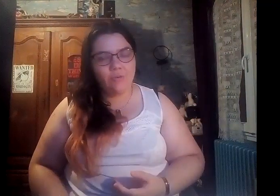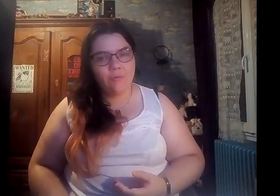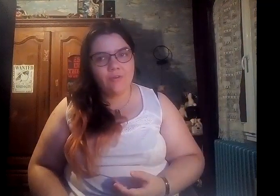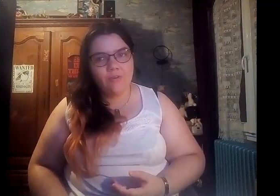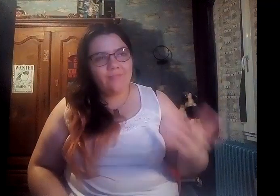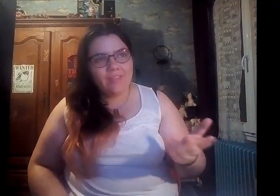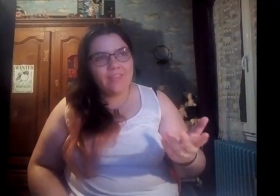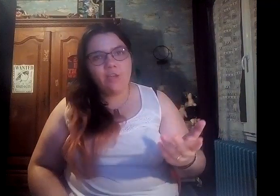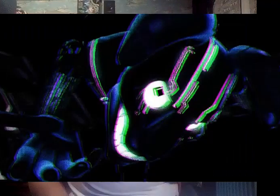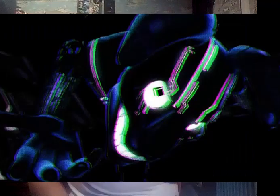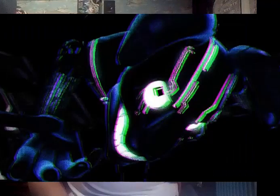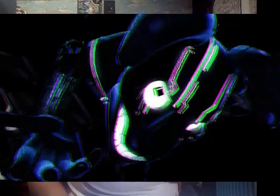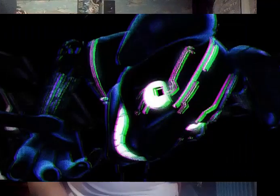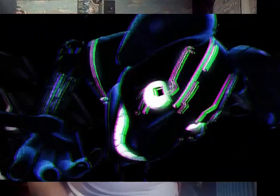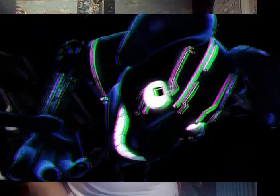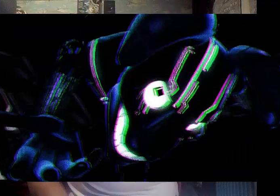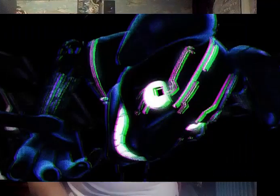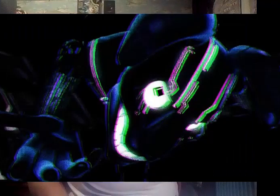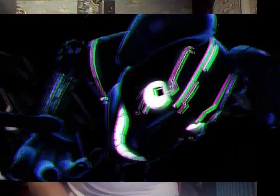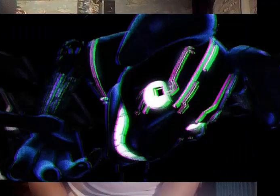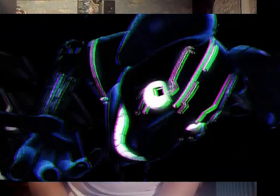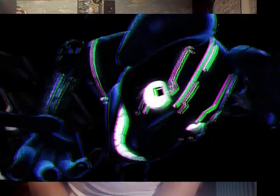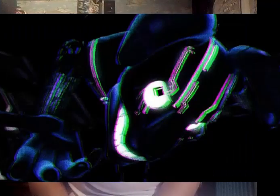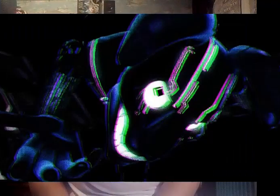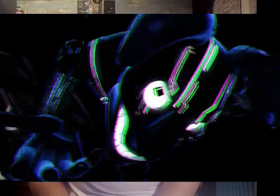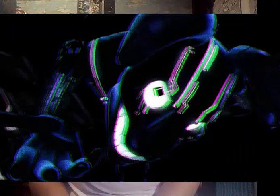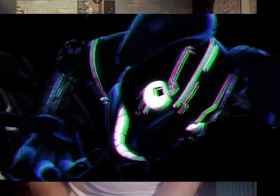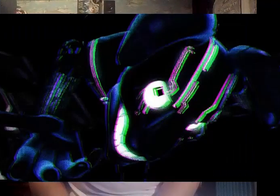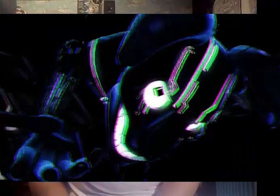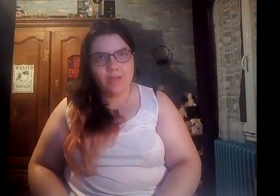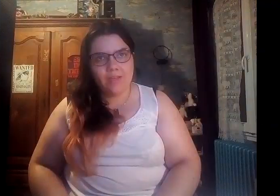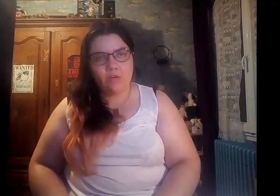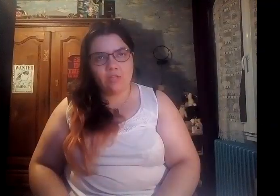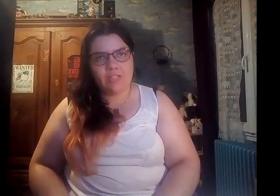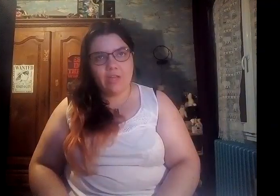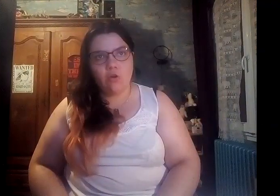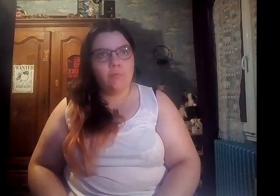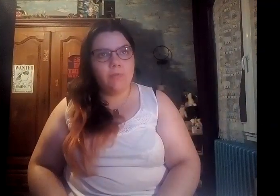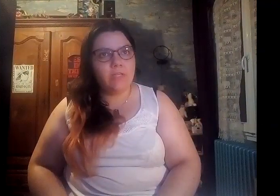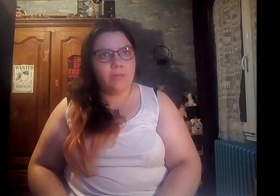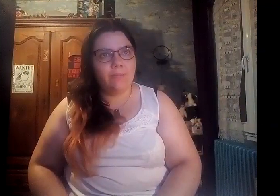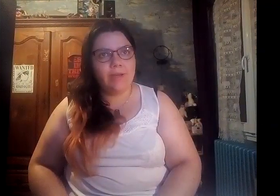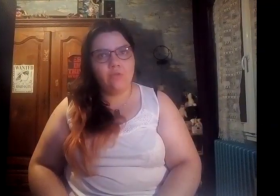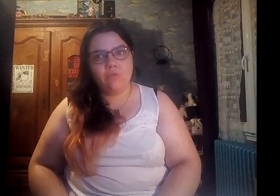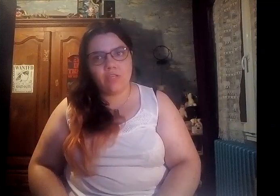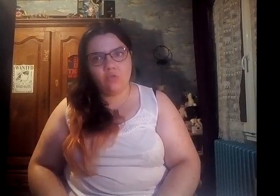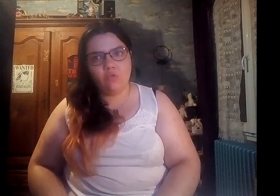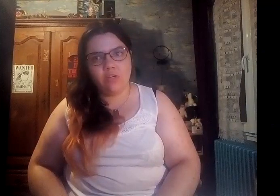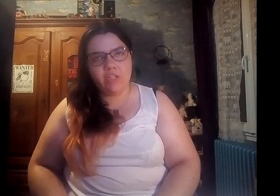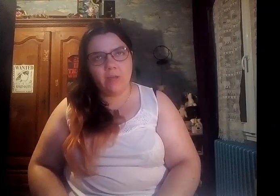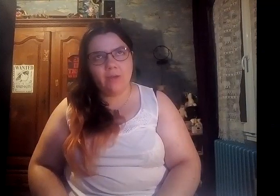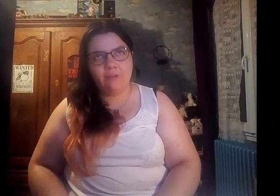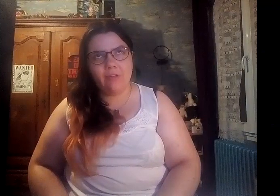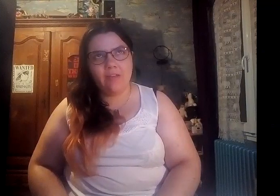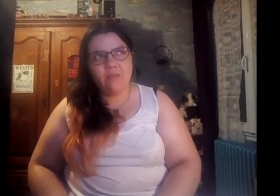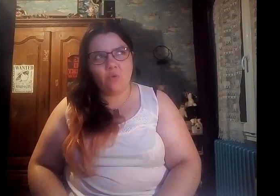d'ailleurs ce truc beaucoup pensent du coup bah que c'est le j'ai pas une autre version de glitch rap enfin pour